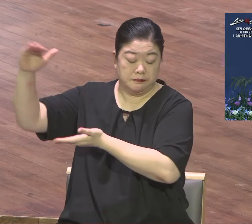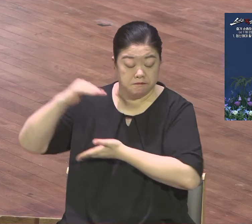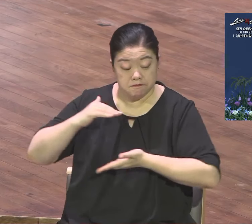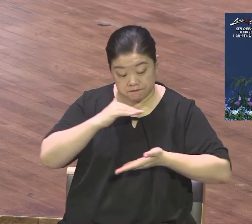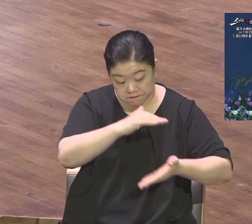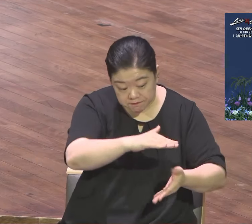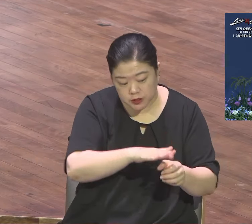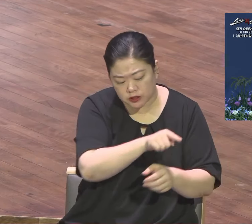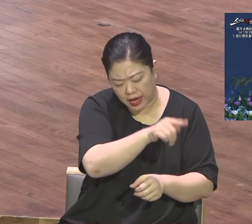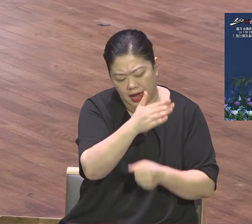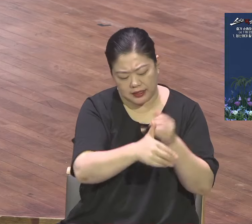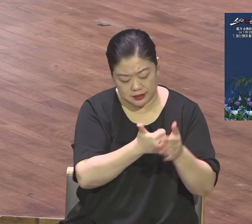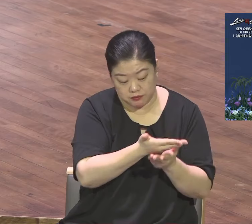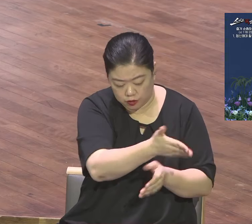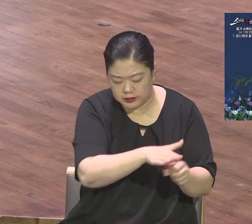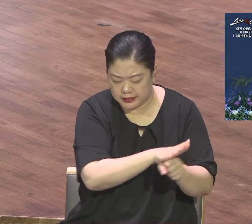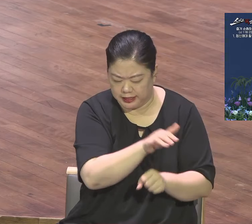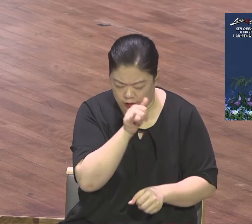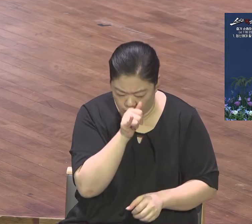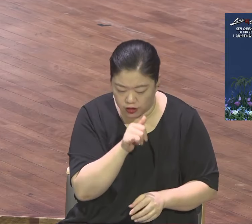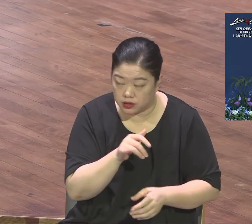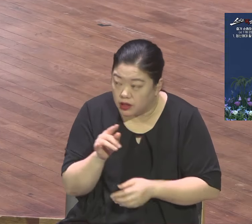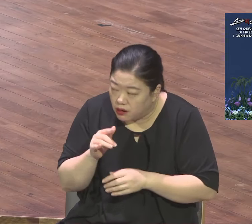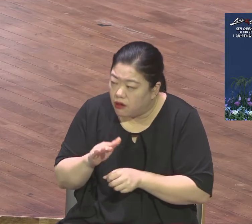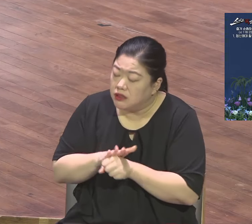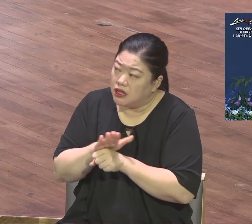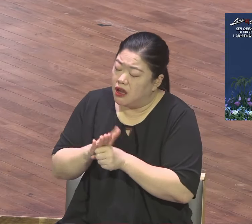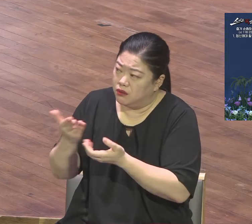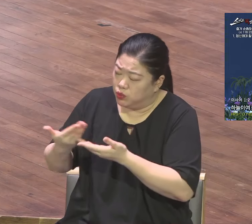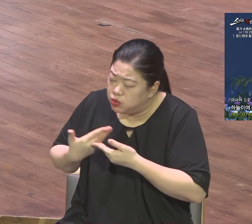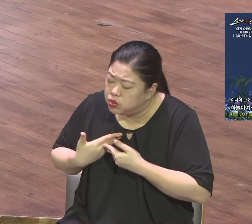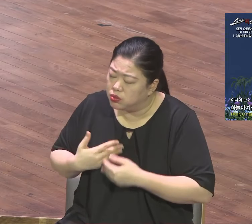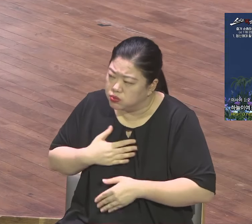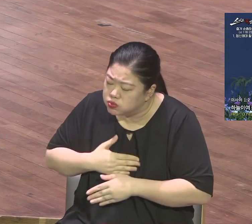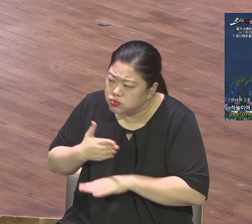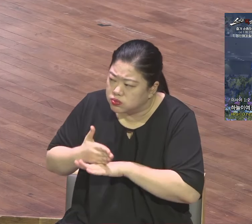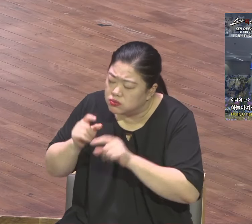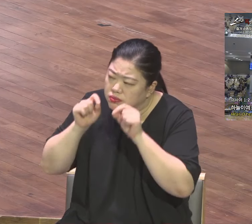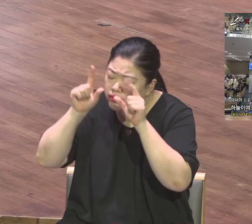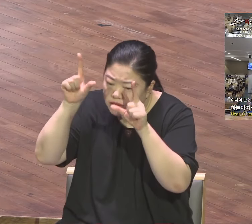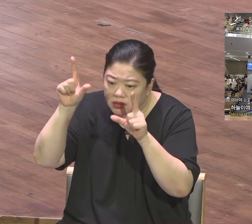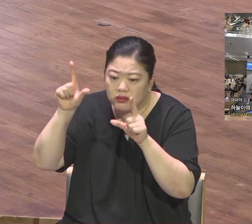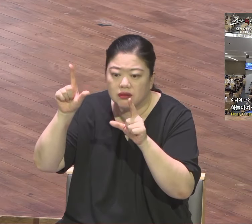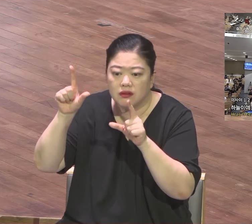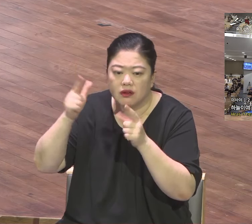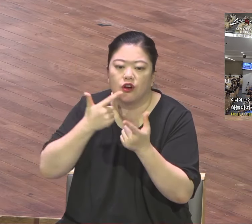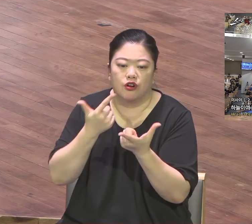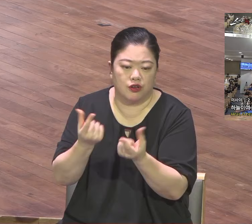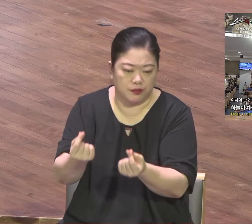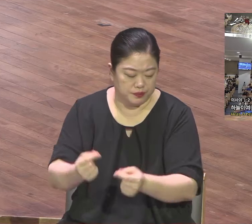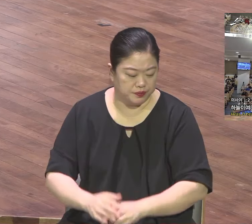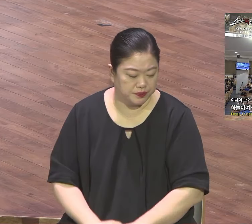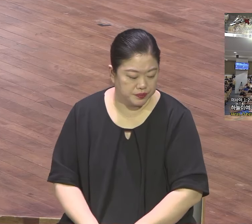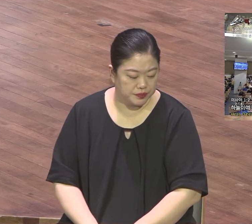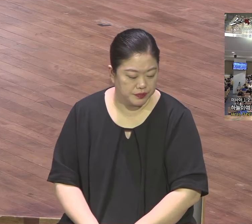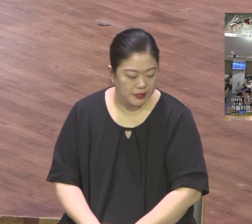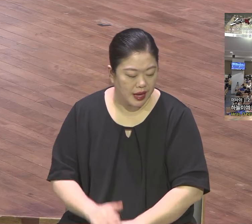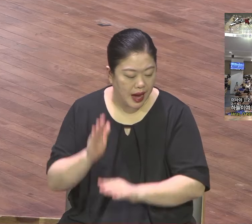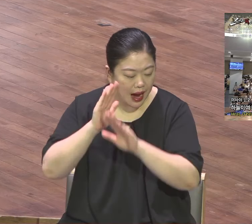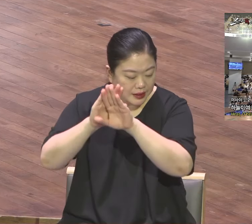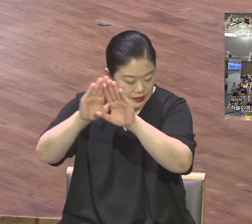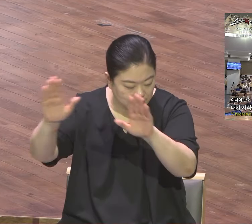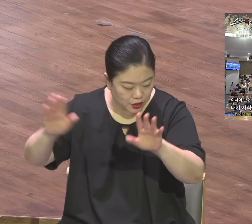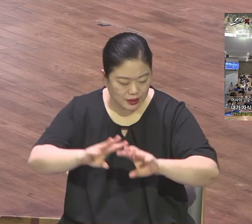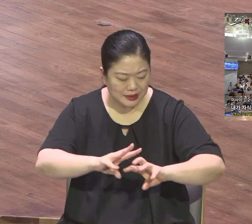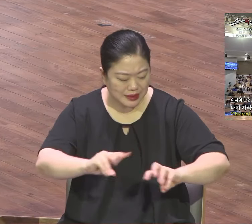이사야 사역이었어요. 자, 2절을 봅니다. 하늘이여 들으라, 땅이여 귀를 기울이라.